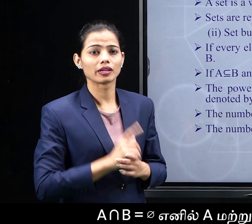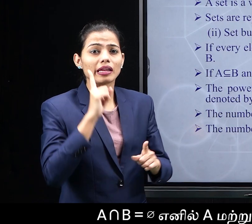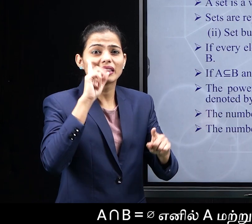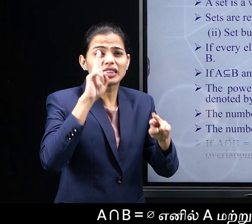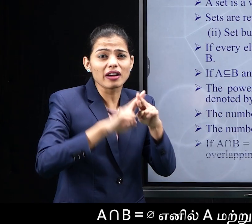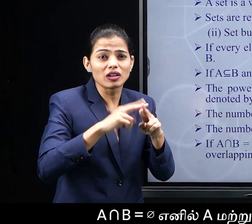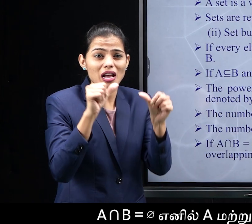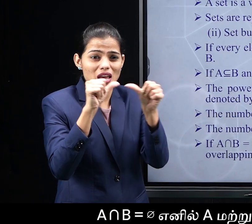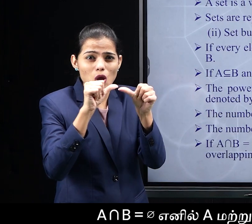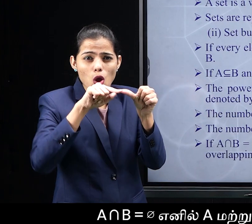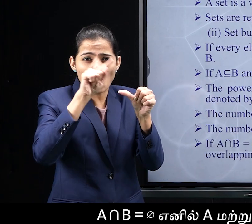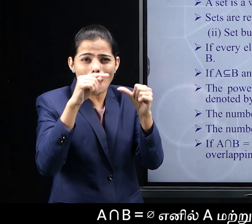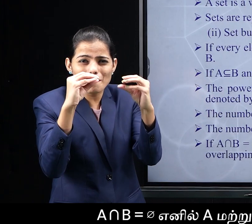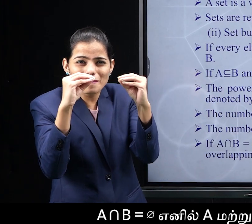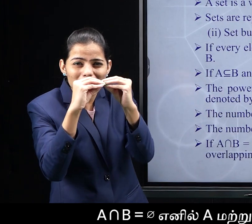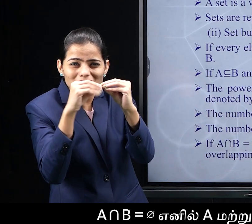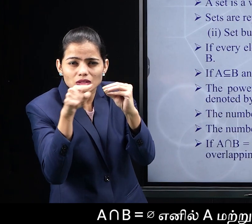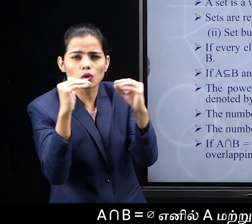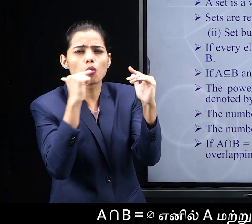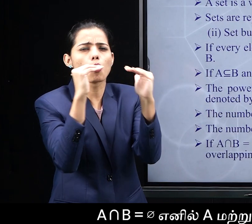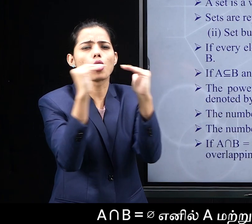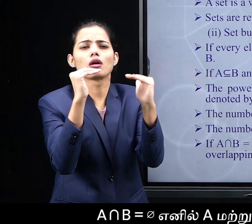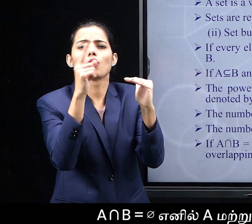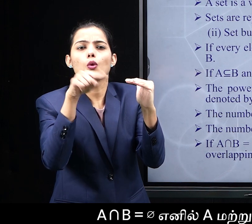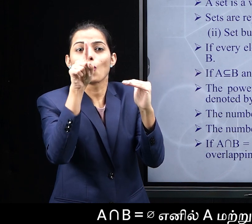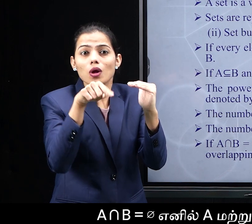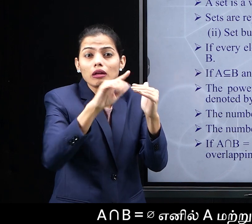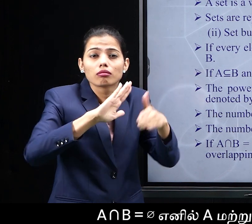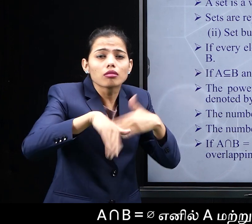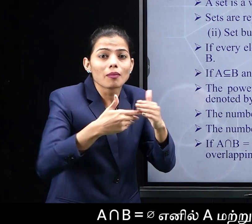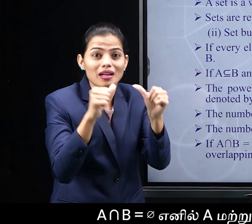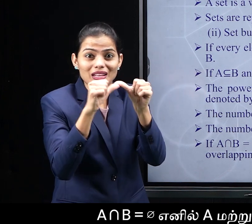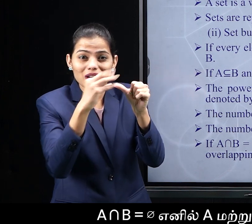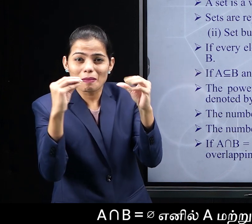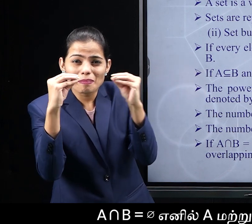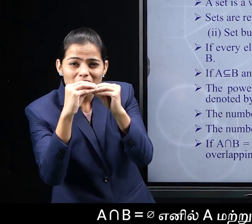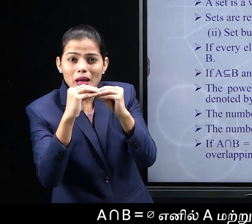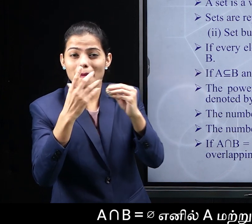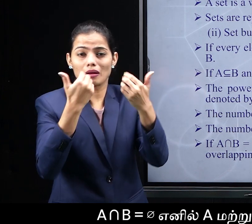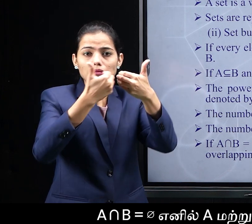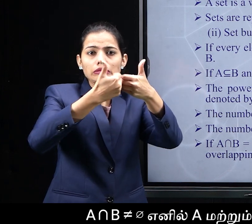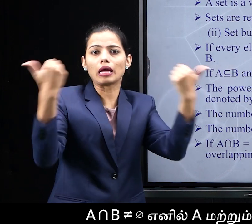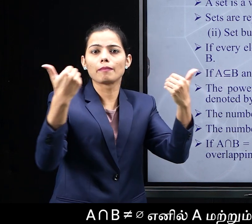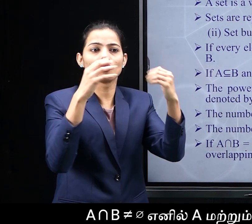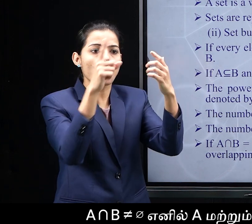ஏ வெட்டுக்கணம் பி ஈடு பை எனில், ஏ மற்றும் பி ஆகியவை இணைந்த கணங்கள். ஏ